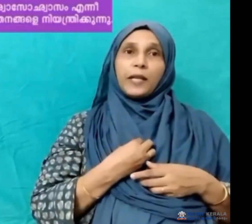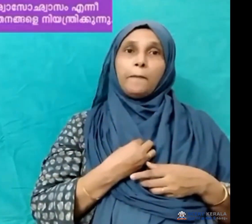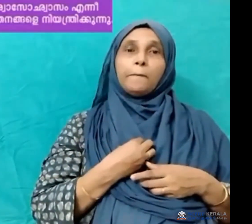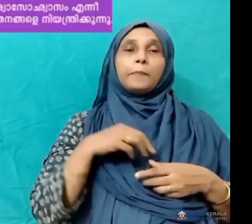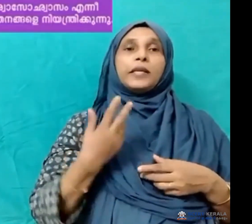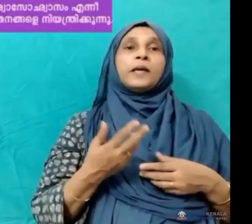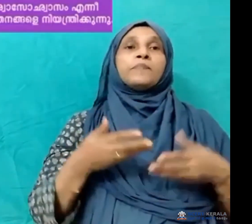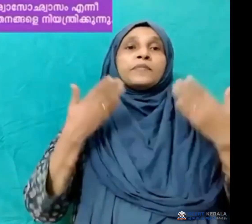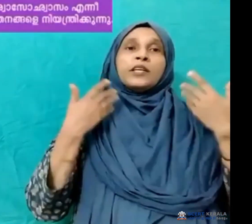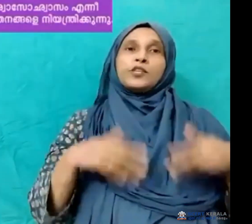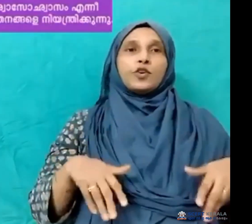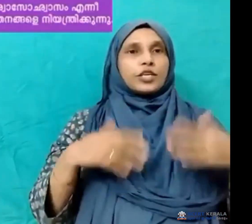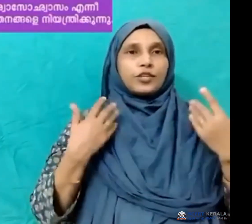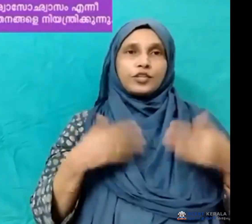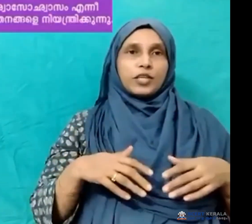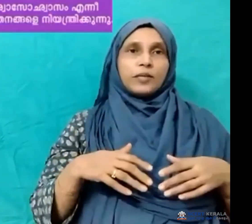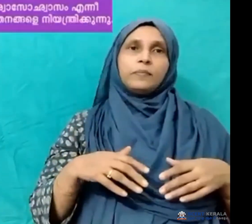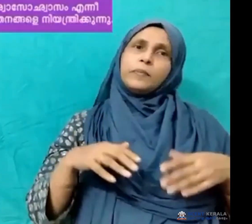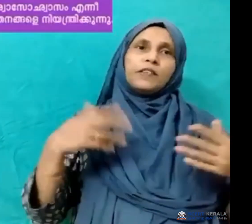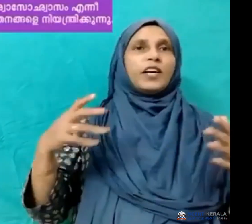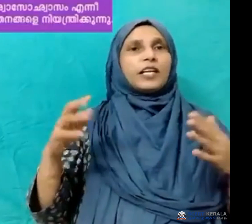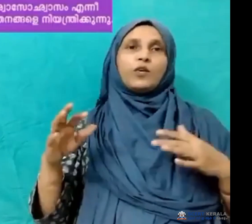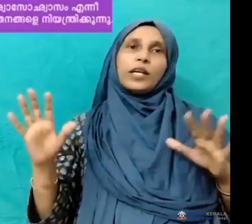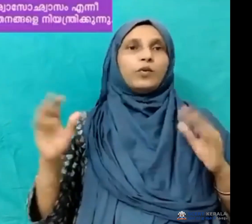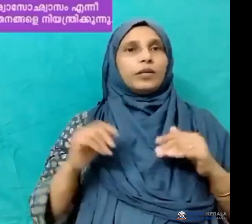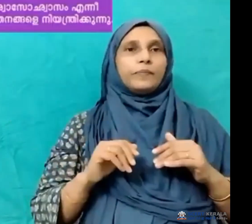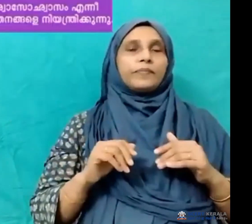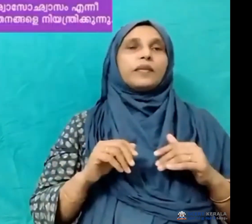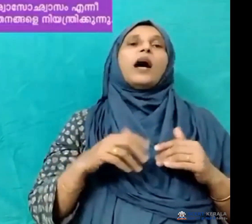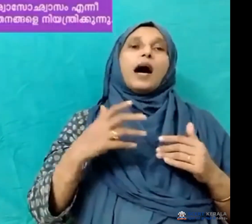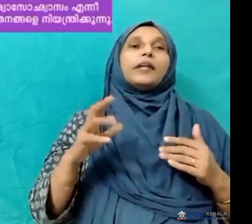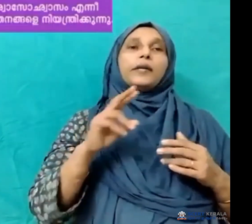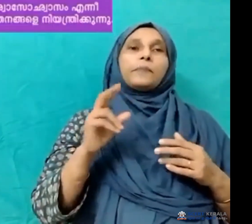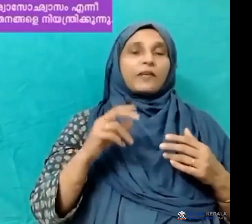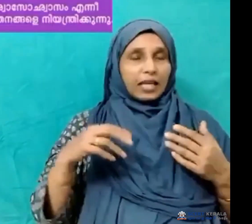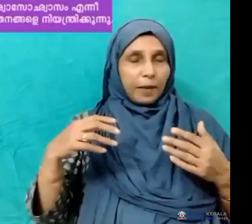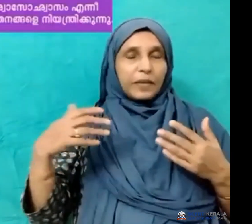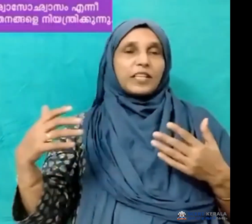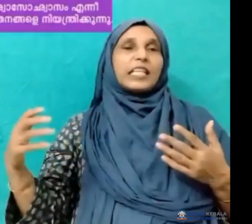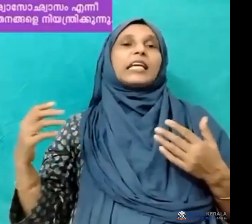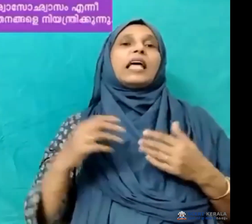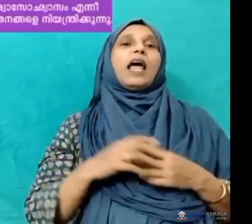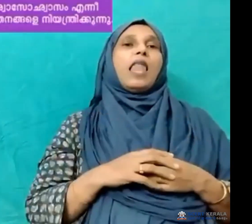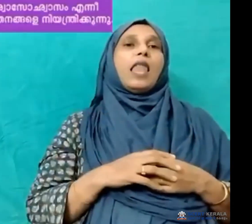ഹൃദയസ്പന്ദനം, പിന്നെ ശ്വാസോച്ഛ്വാസം, പിന്നെ വേറെ കുറെ ഉണ്ട്. ആ രണ്ട് ആ പ്രവർത്തനങ്ങളെ